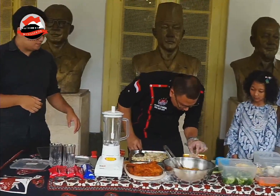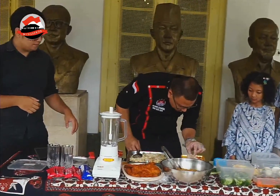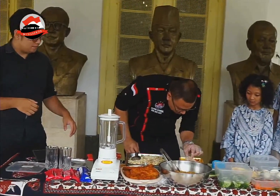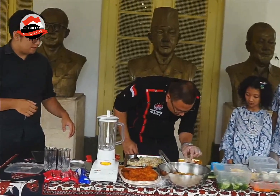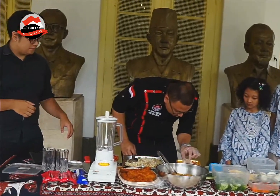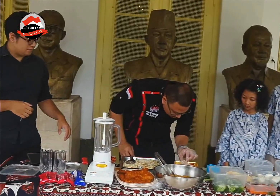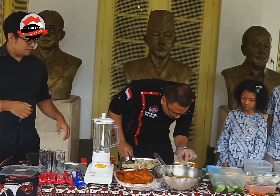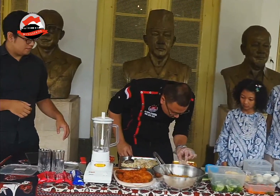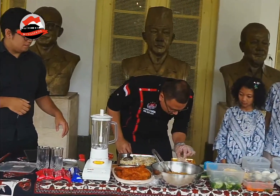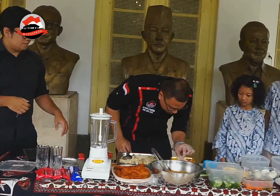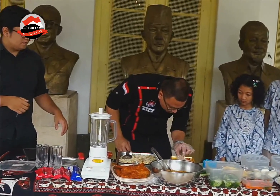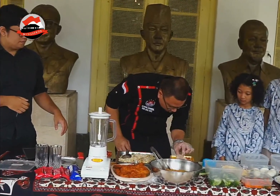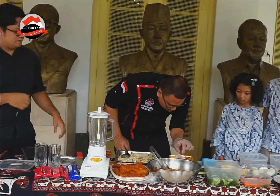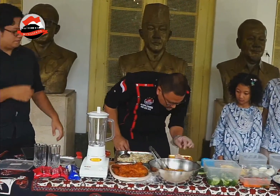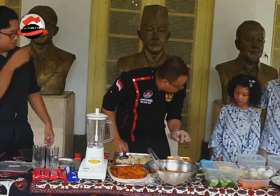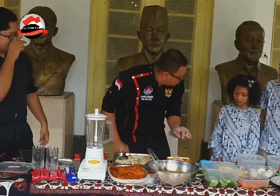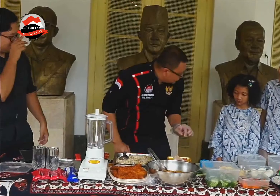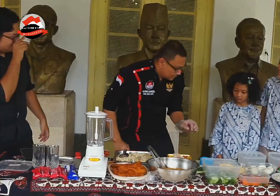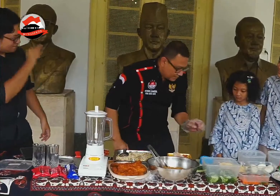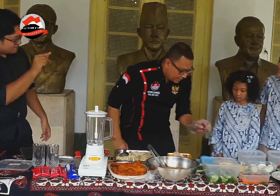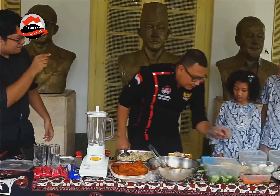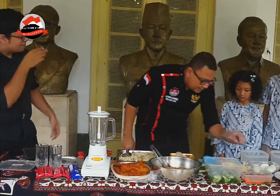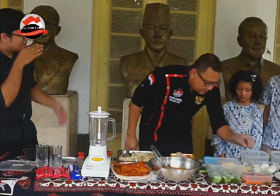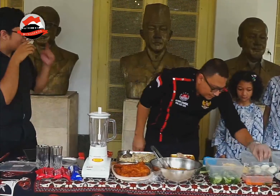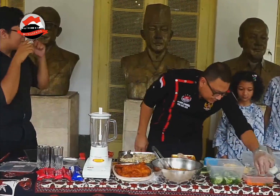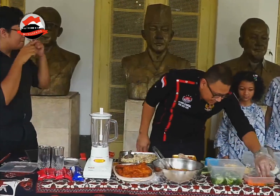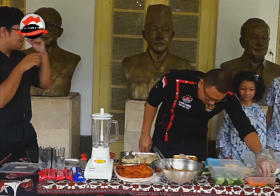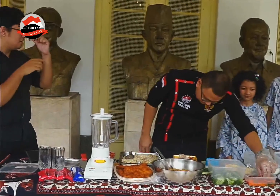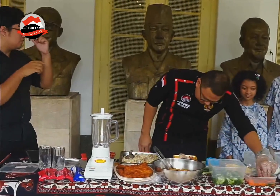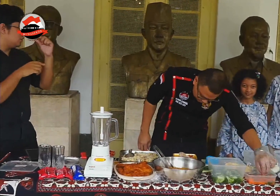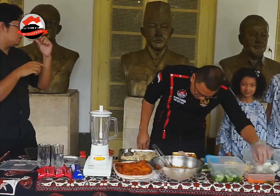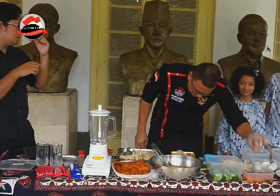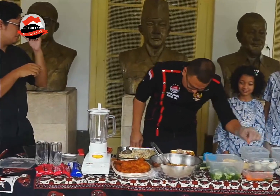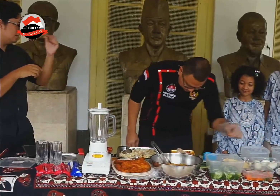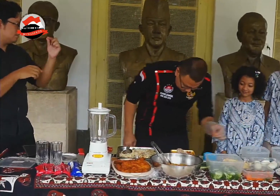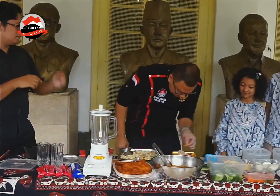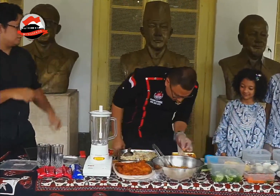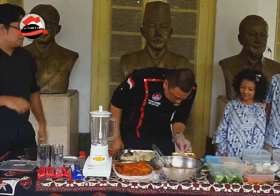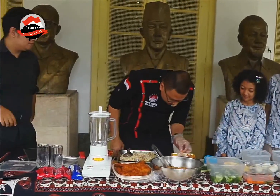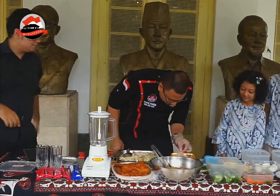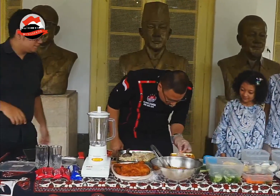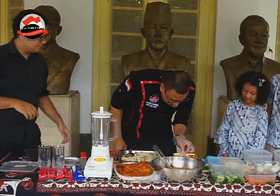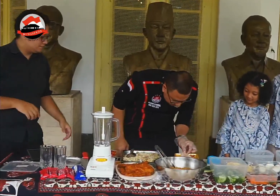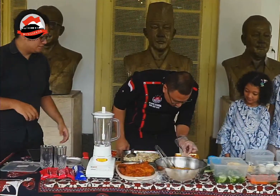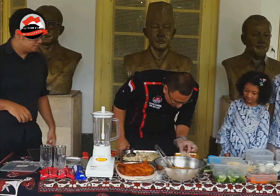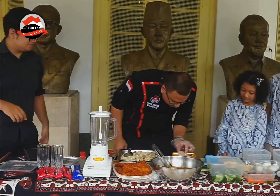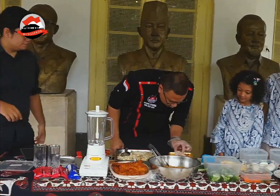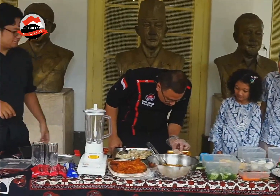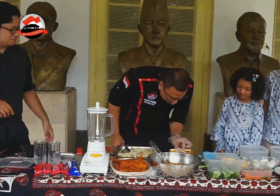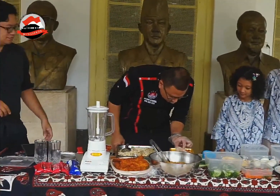hidungnya mancung, sama kayak Nada ya, ada senyum.